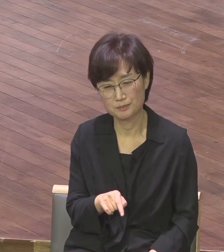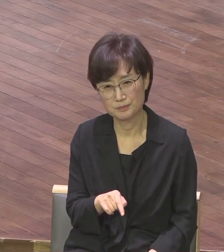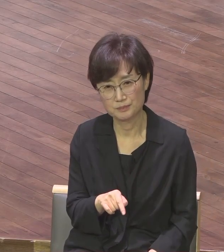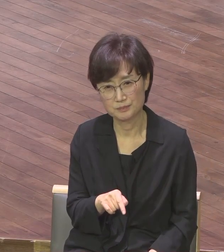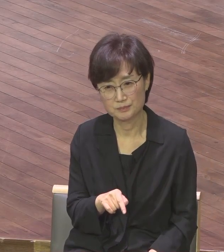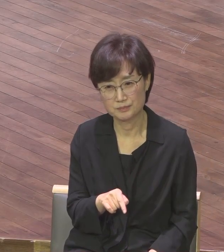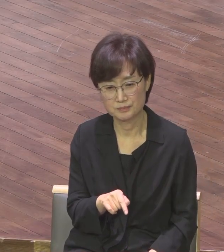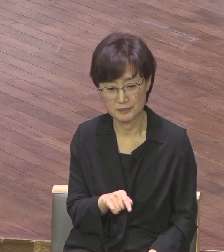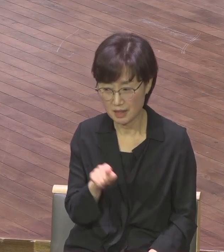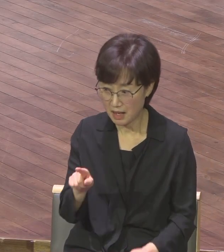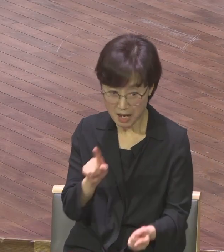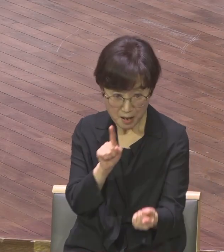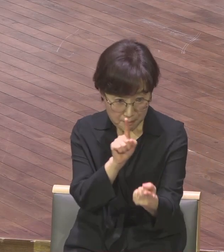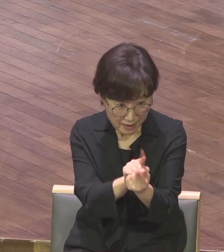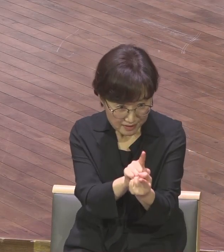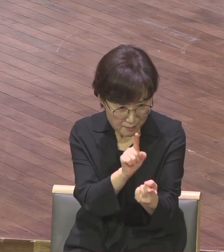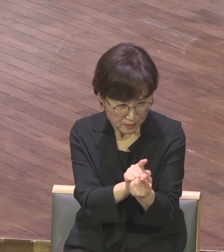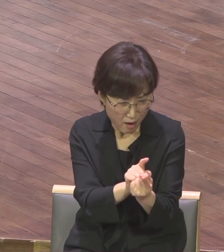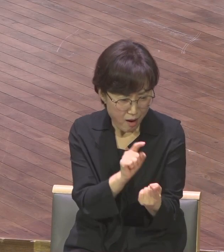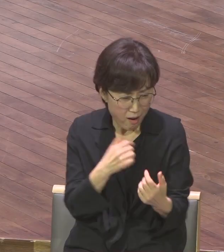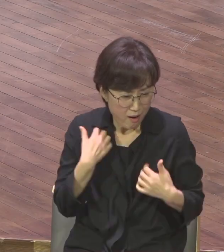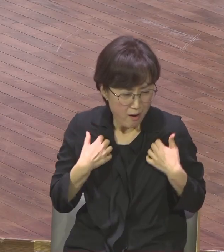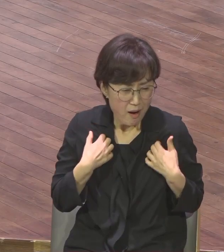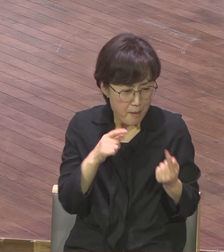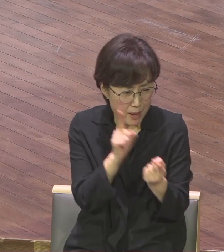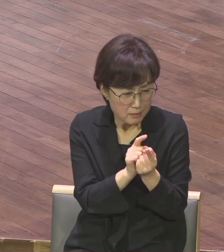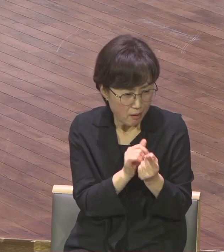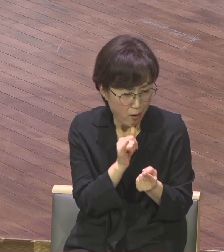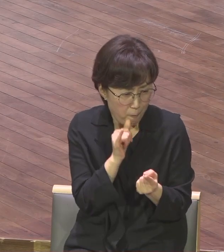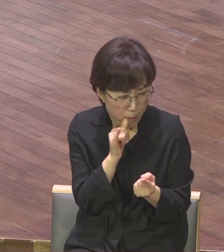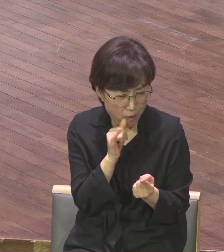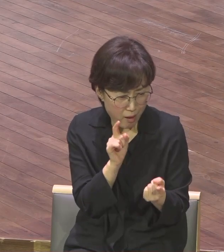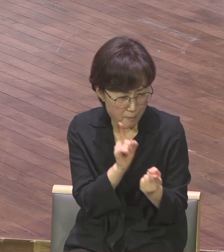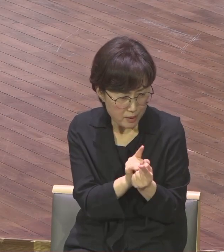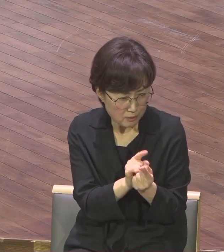만나면 만날수록 또 만나고 싶어. 뭔가 매력이 있어.